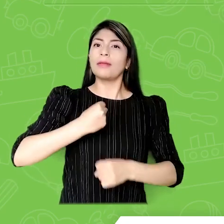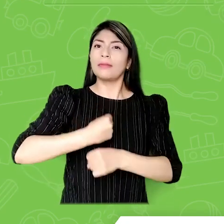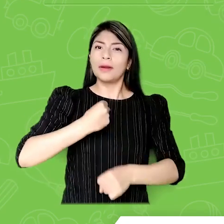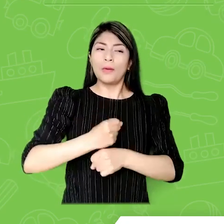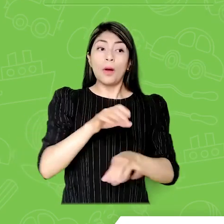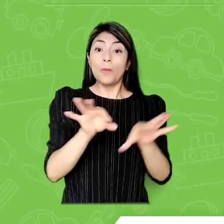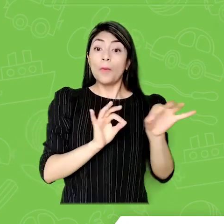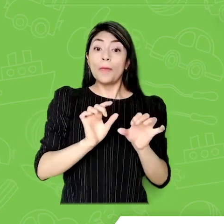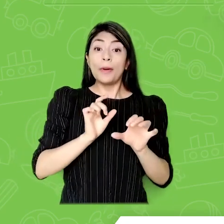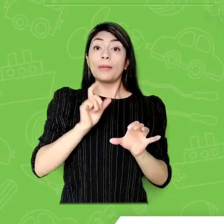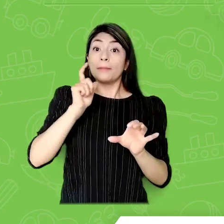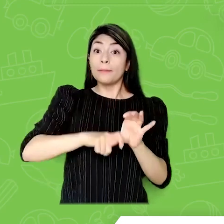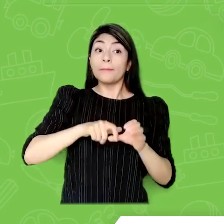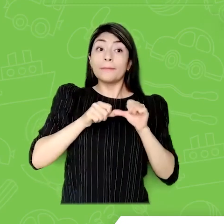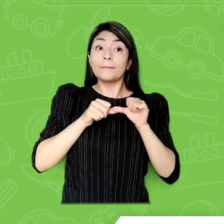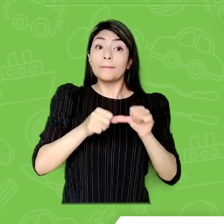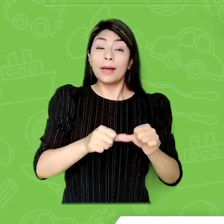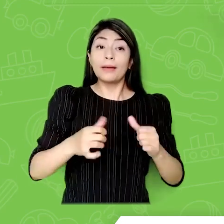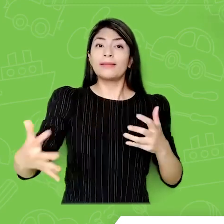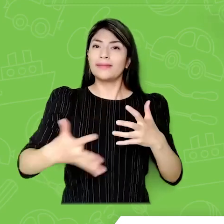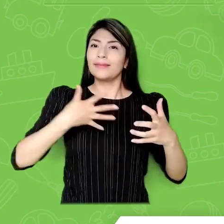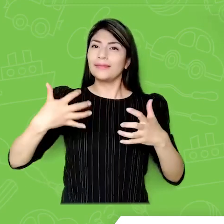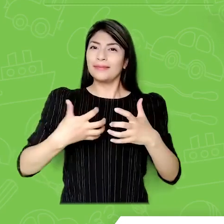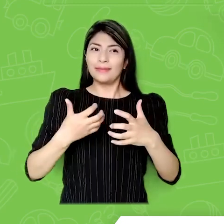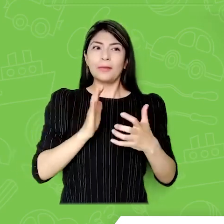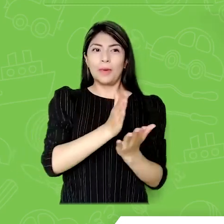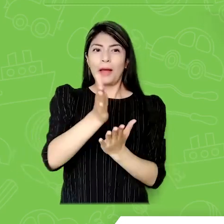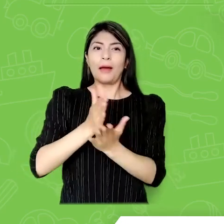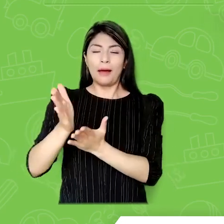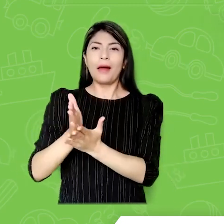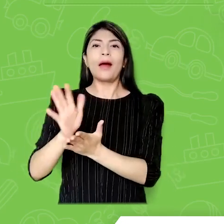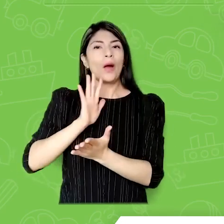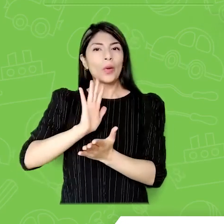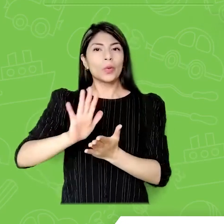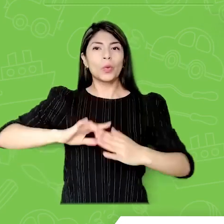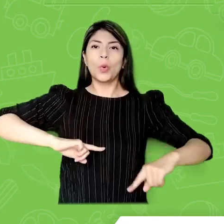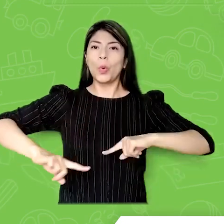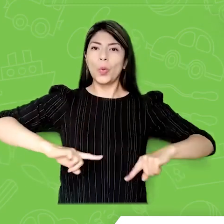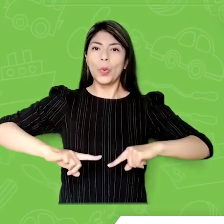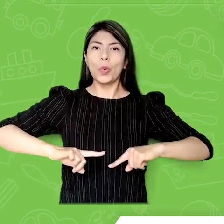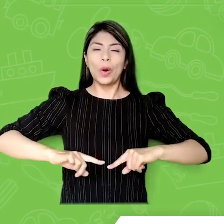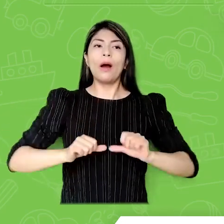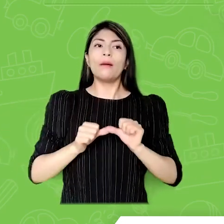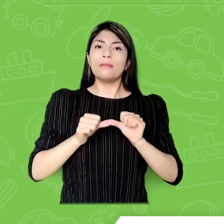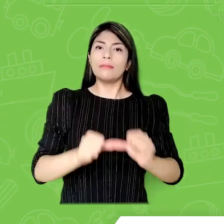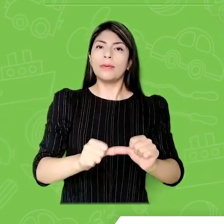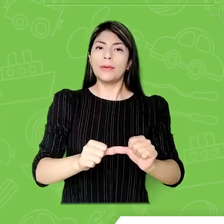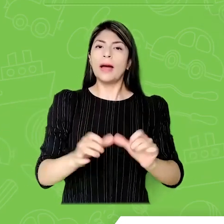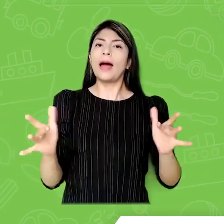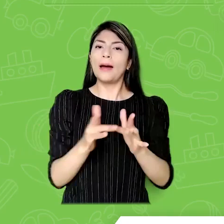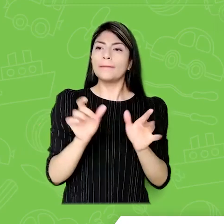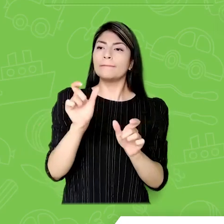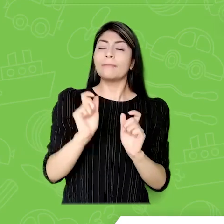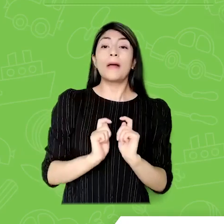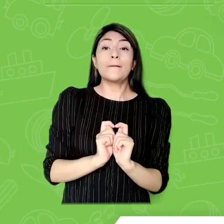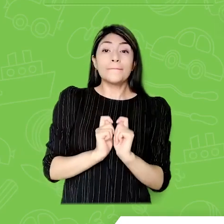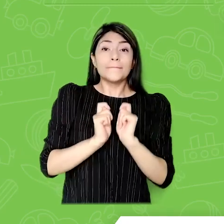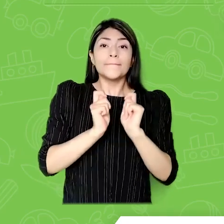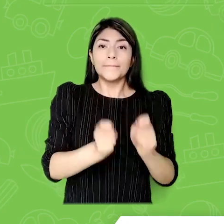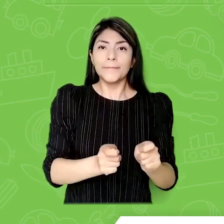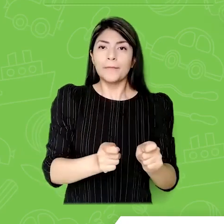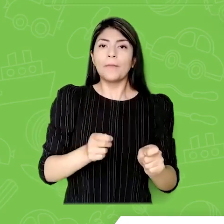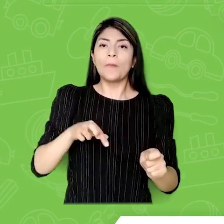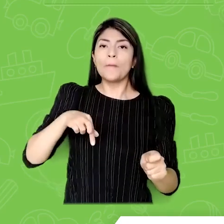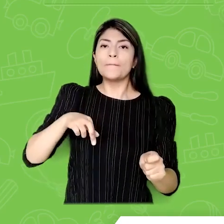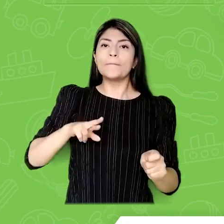del Sistema General de Carrera, que estén siendo desempeñados con personal vinculado mediante nombramiento provisional antes